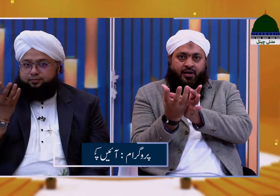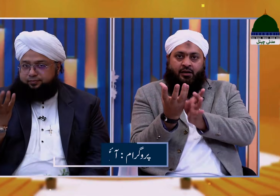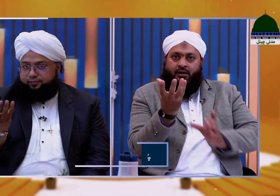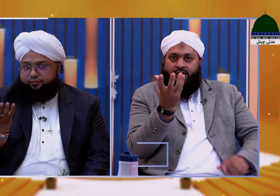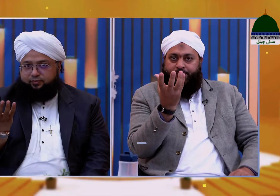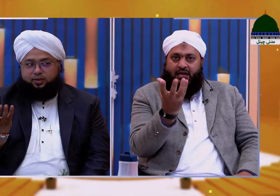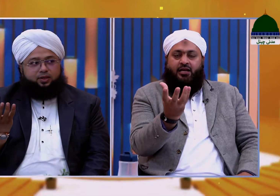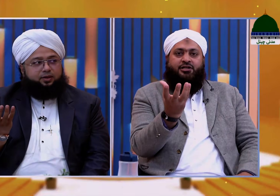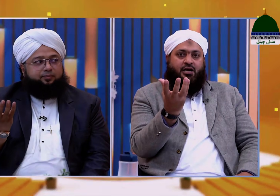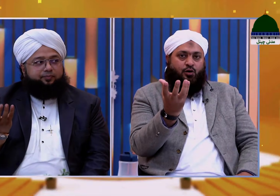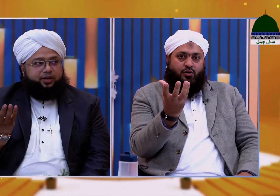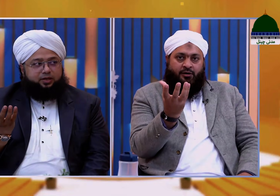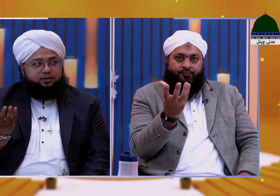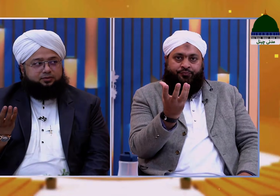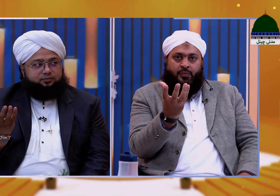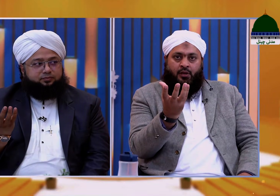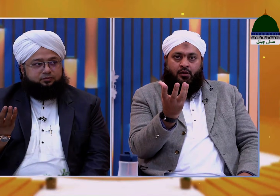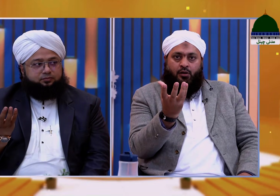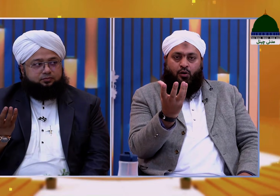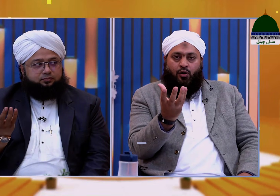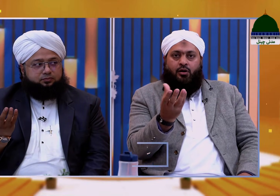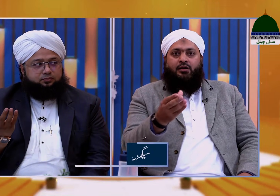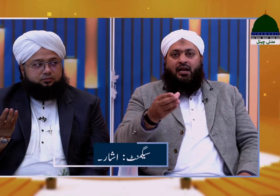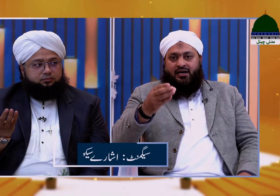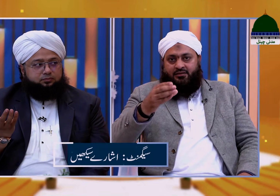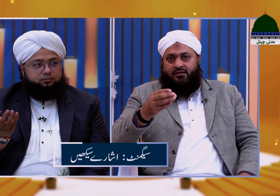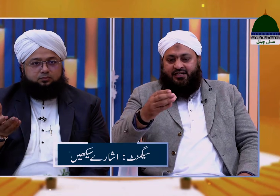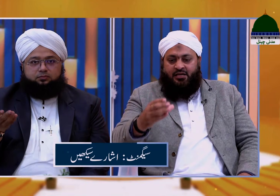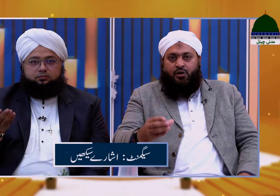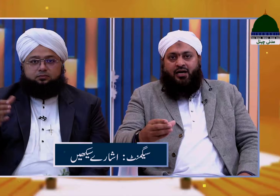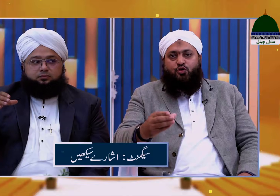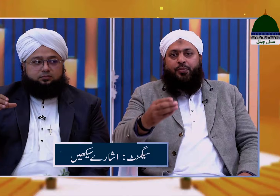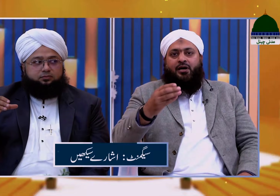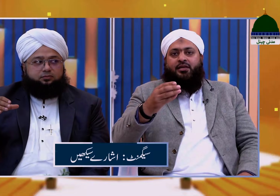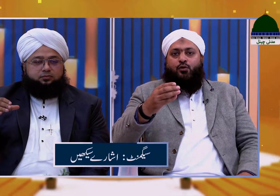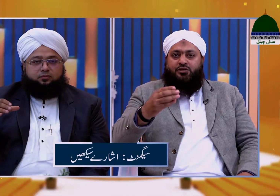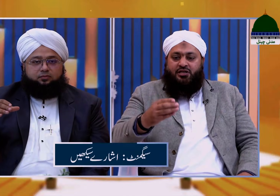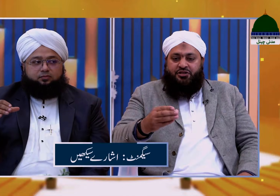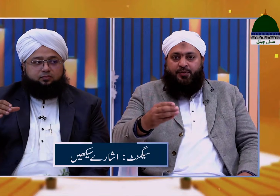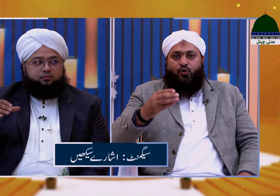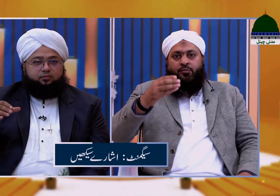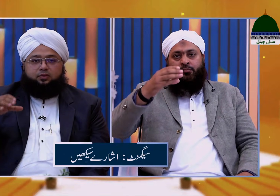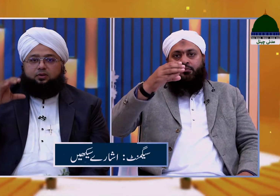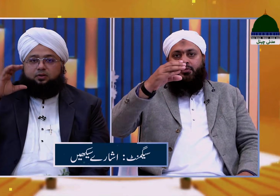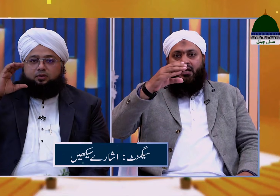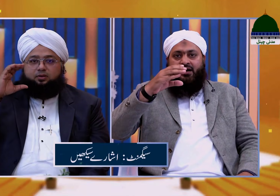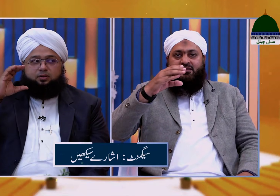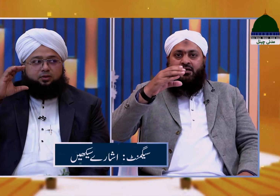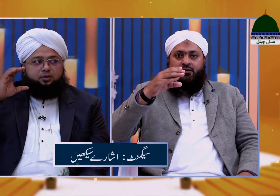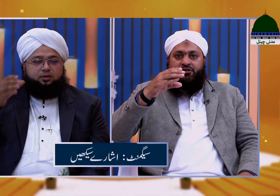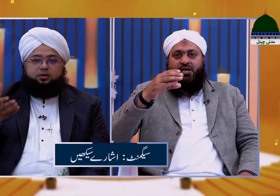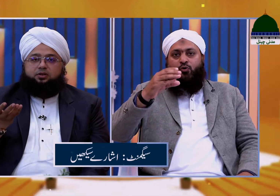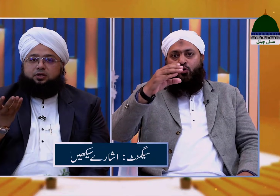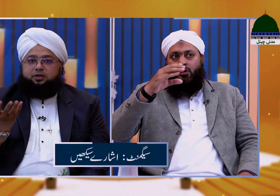اشارہ ہمارا یہ پیالے کا اشارہ ہوگا، اور گلاس جیسے ہم گلاس کو پکڑتے ہیں اسی کی شیپ کو ہم، گلاس